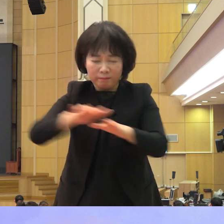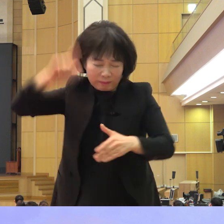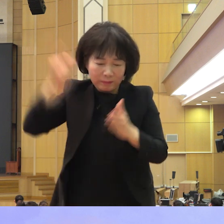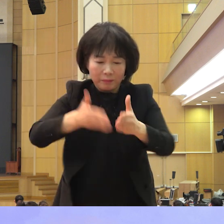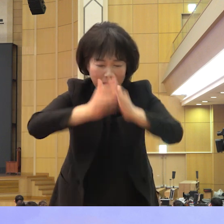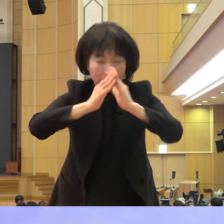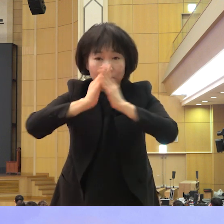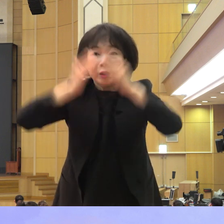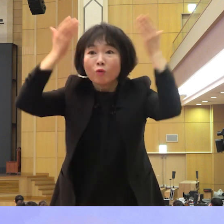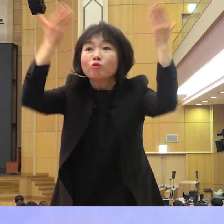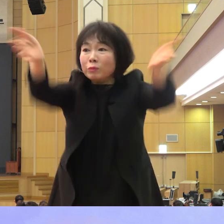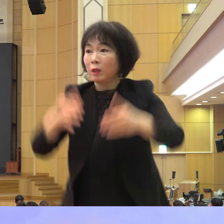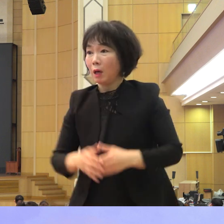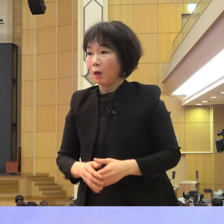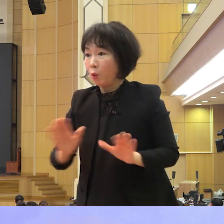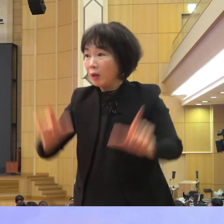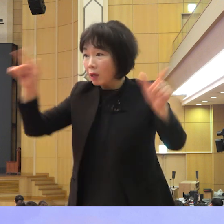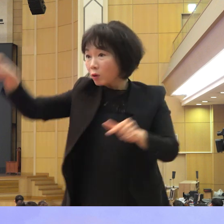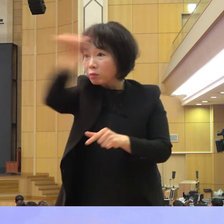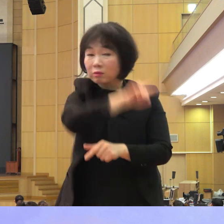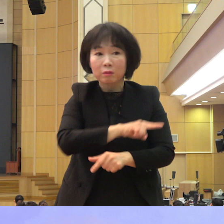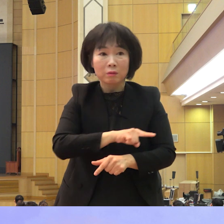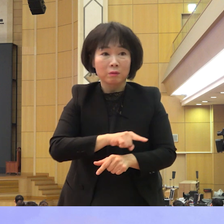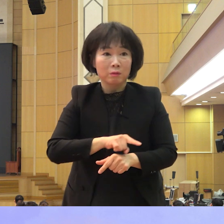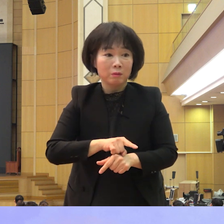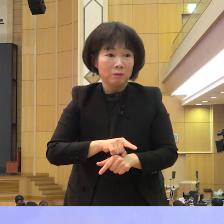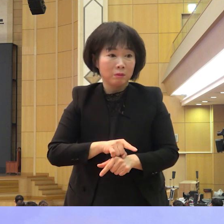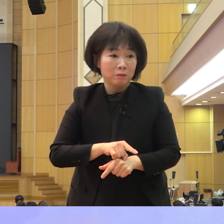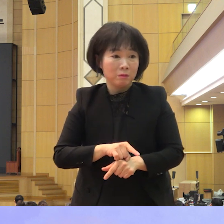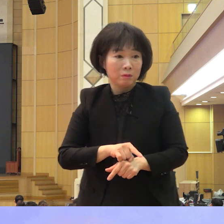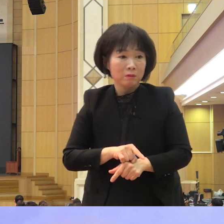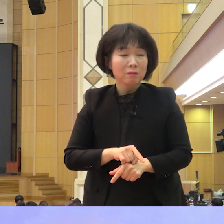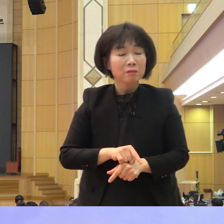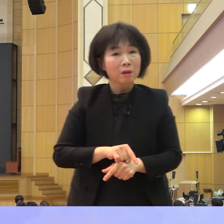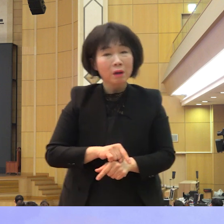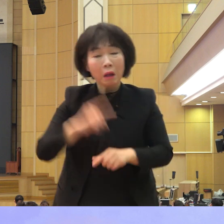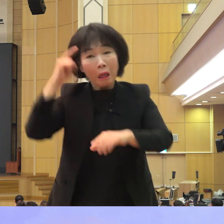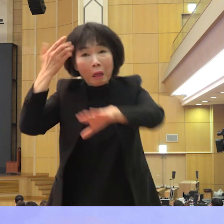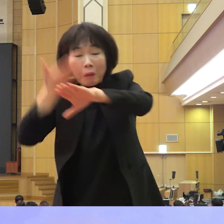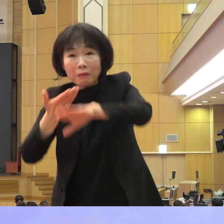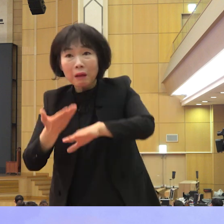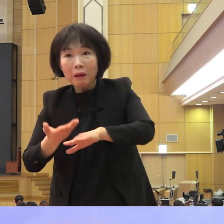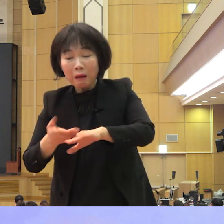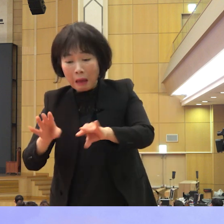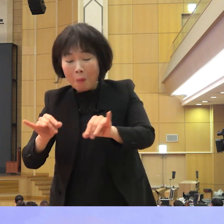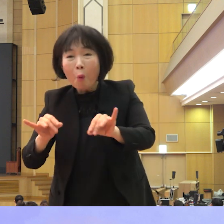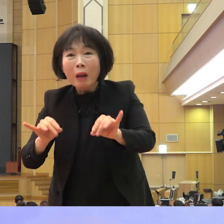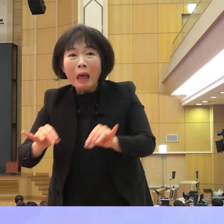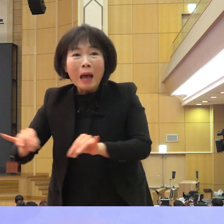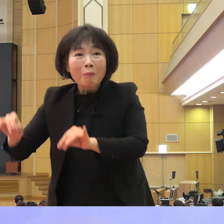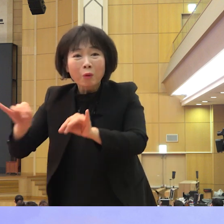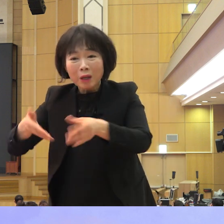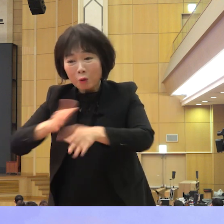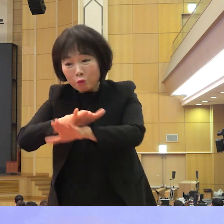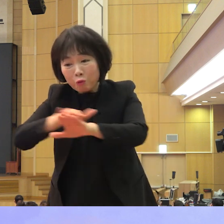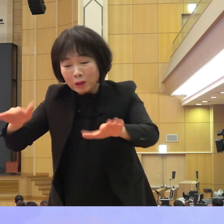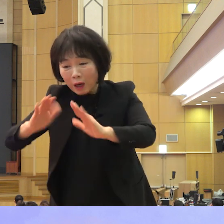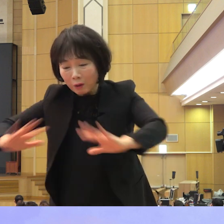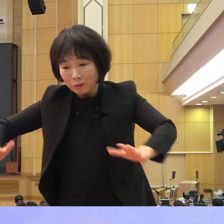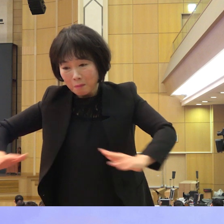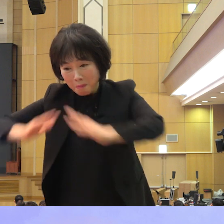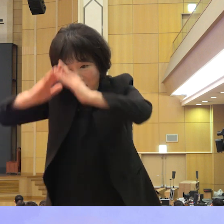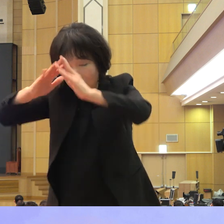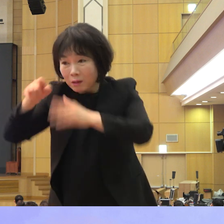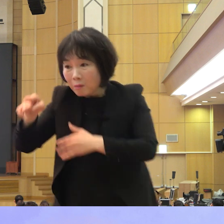오늘날 교회가 많지만은 반석 위에 세워진 교회가 돼야지. 반석 위의 교회가 되지 못하면 모래